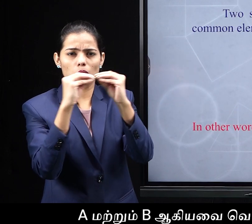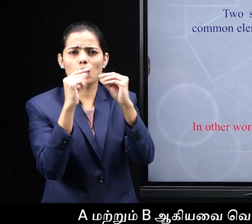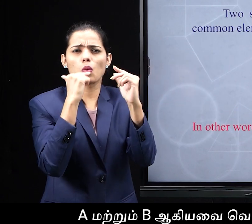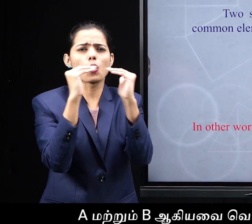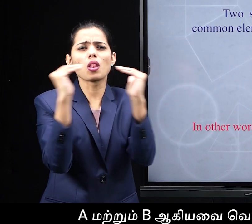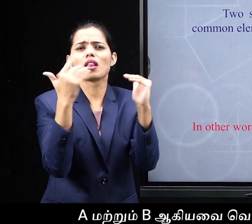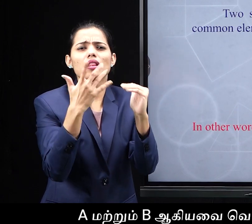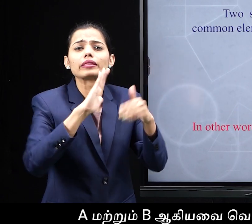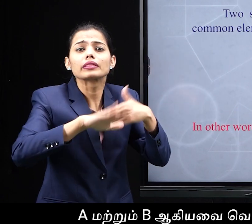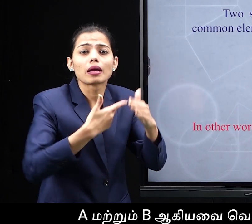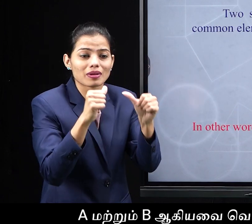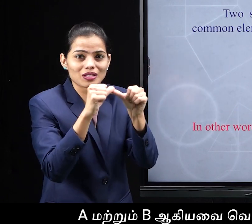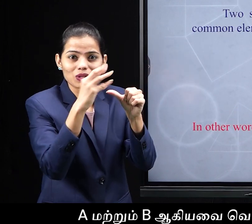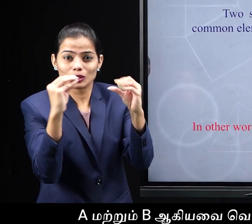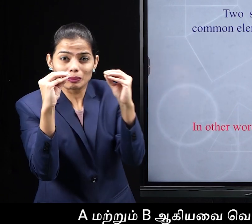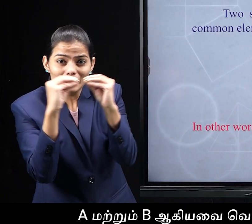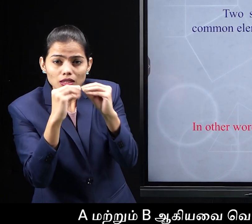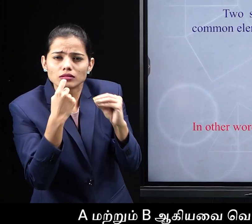மற்றும் பி ஆகியவை வெட்டாகணங்கள் என்று கூறப்படுகிறது.